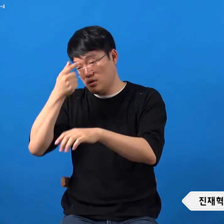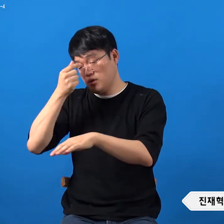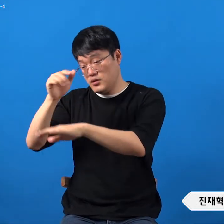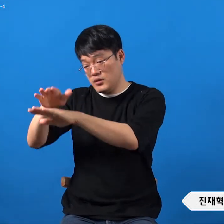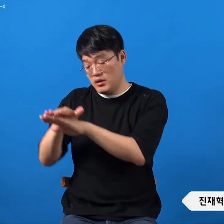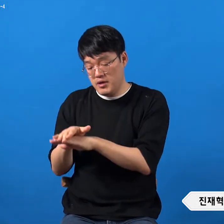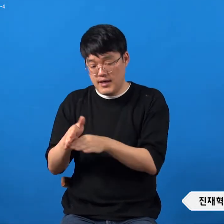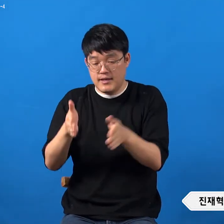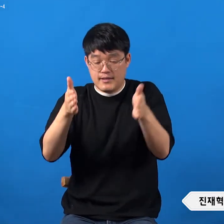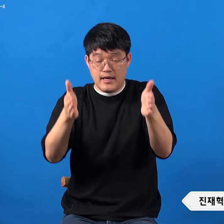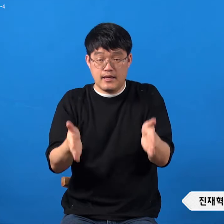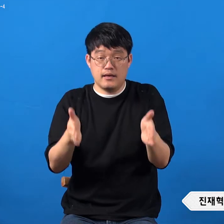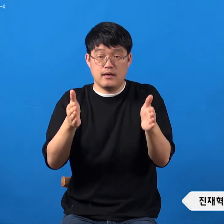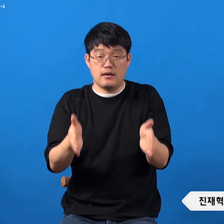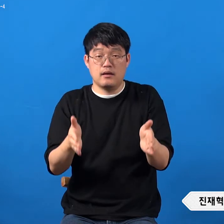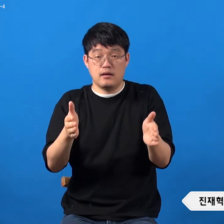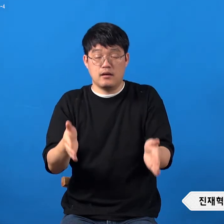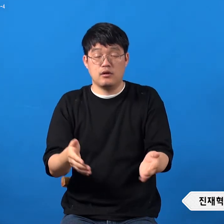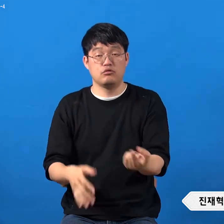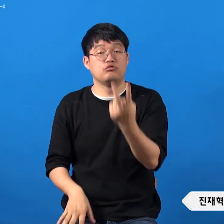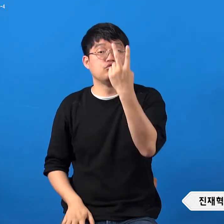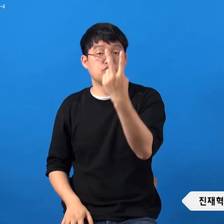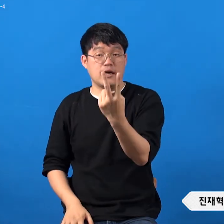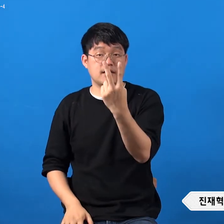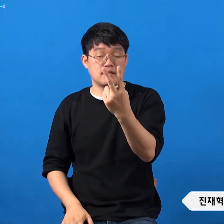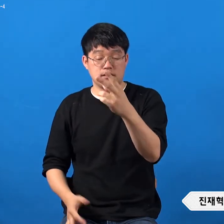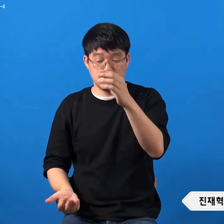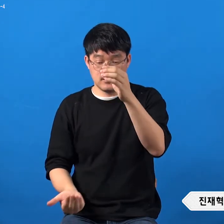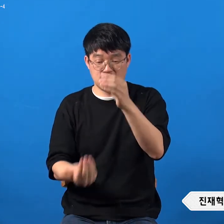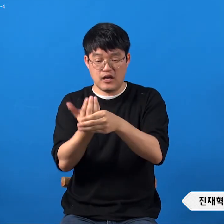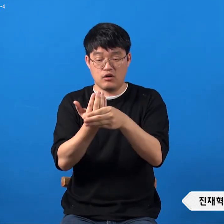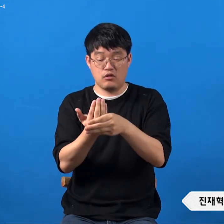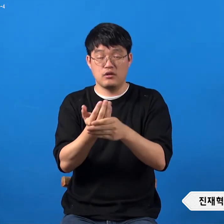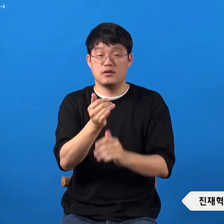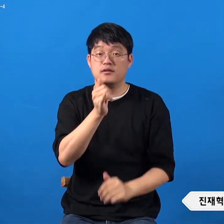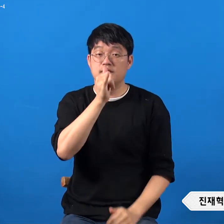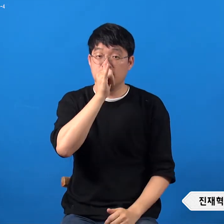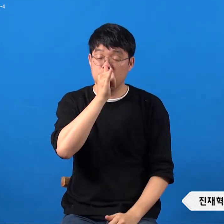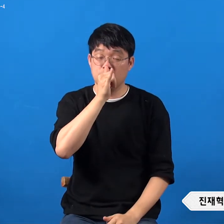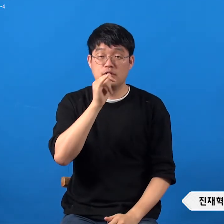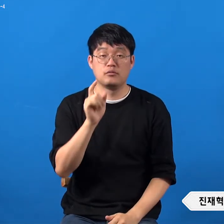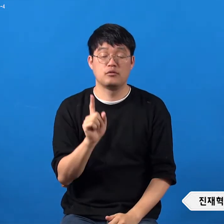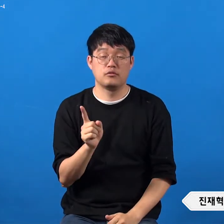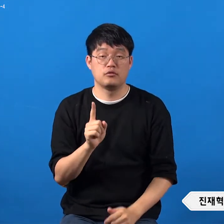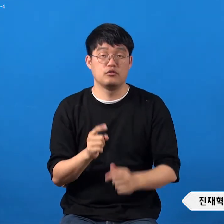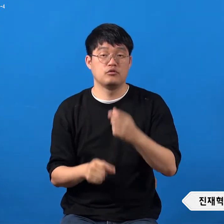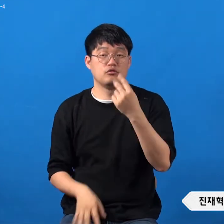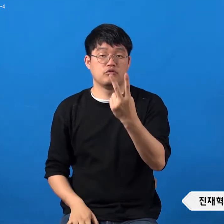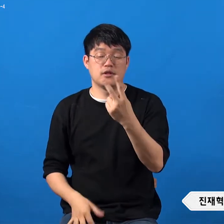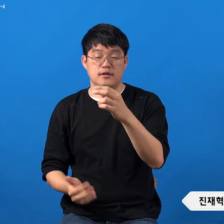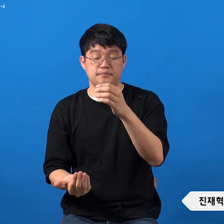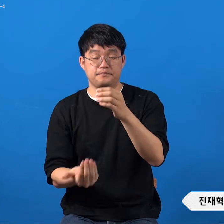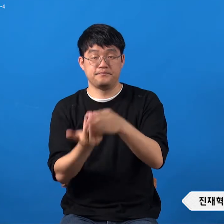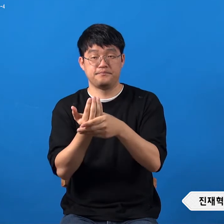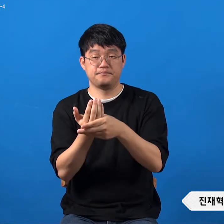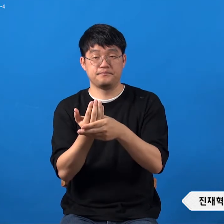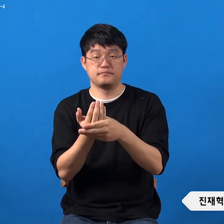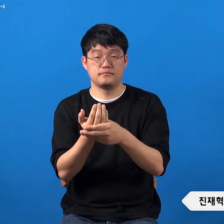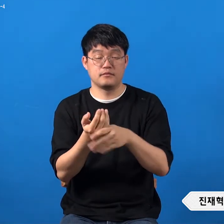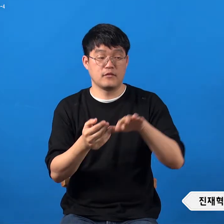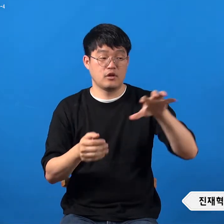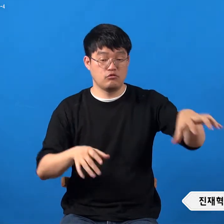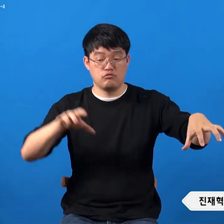예배와 두 번째 예배 사이에 두 가지 사건이 생기게 됩니다. 이